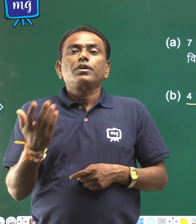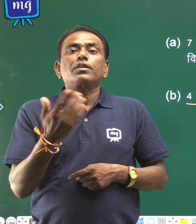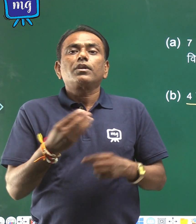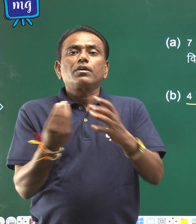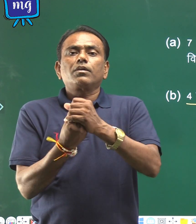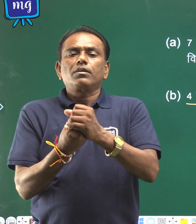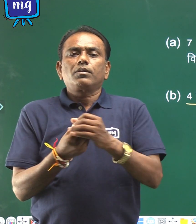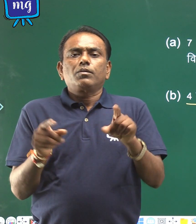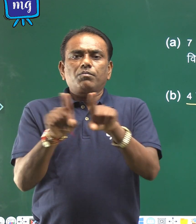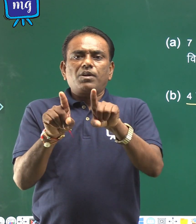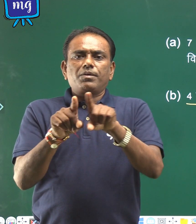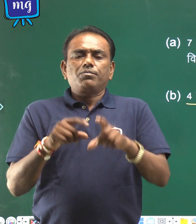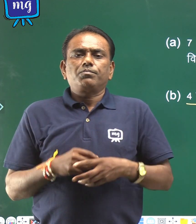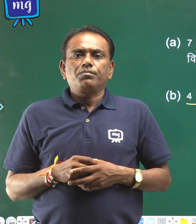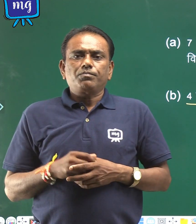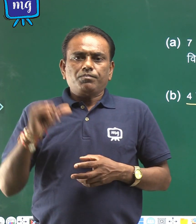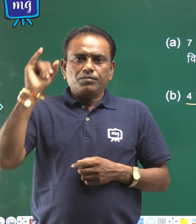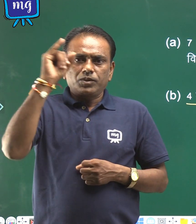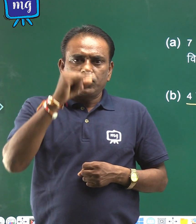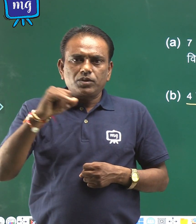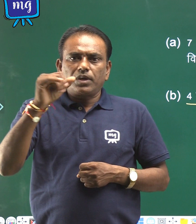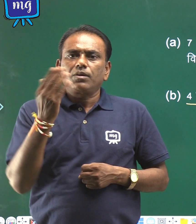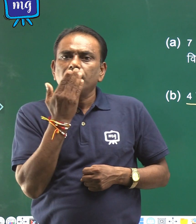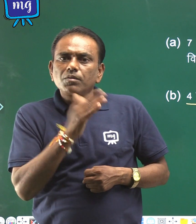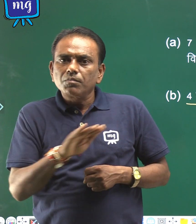गए? बराबर 6 बच्चे।